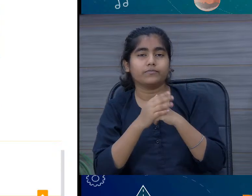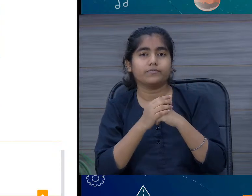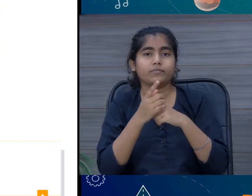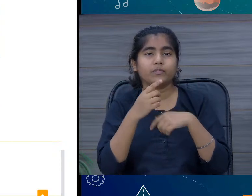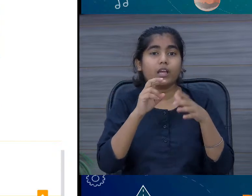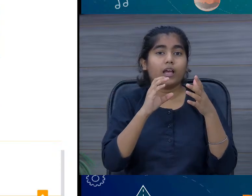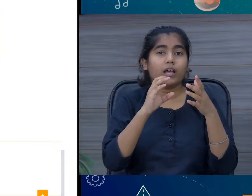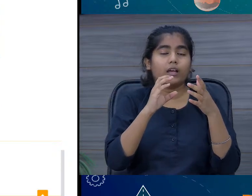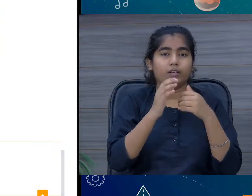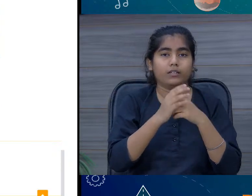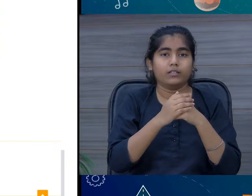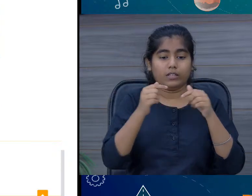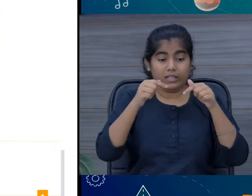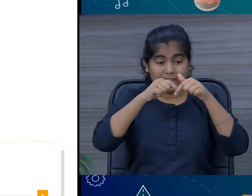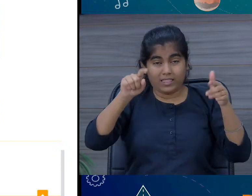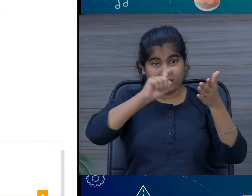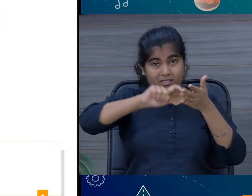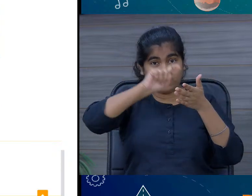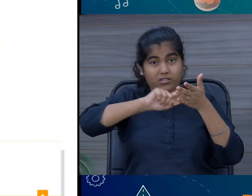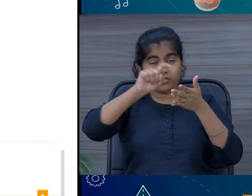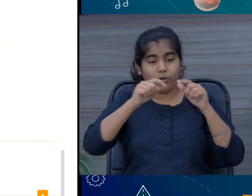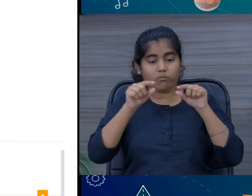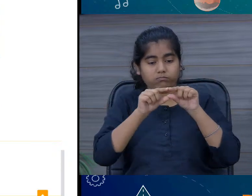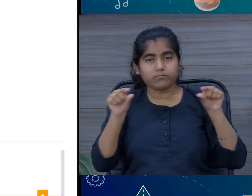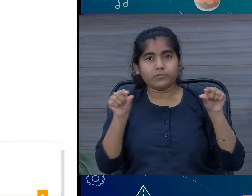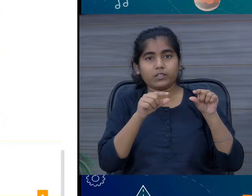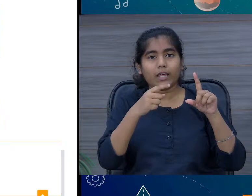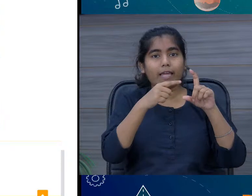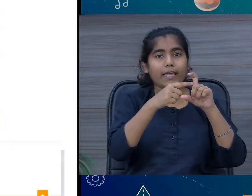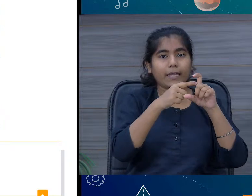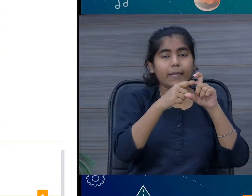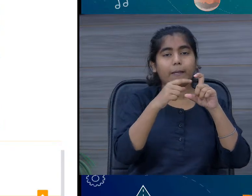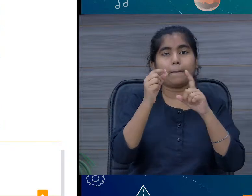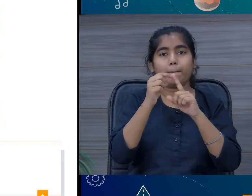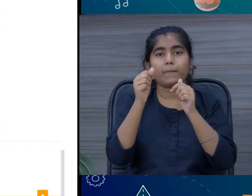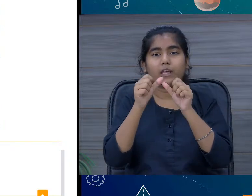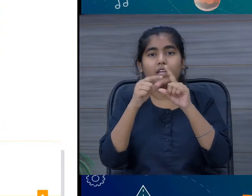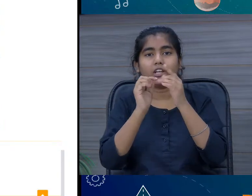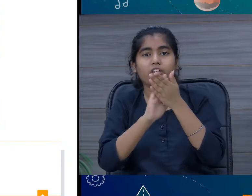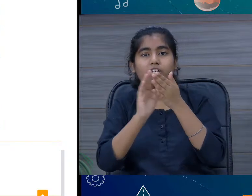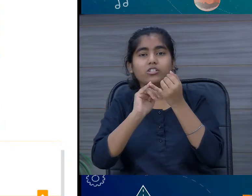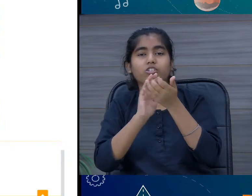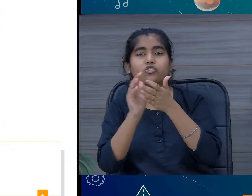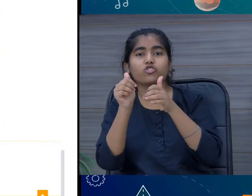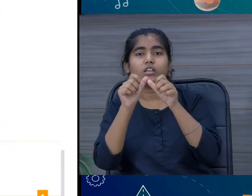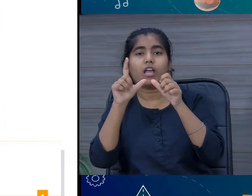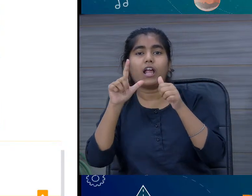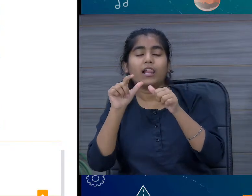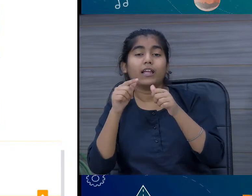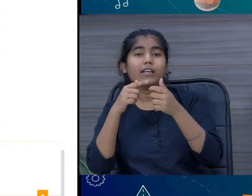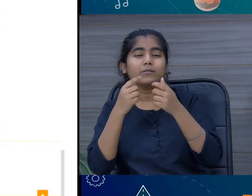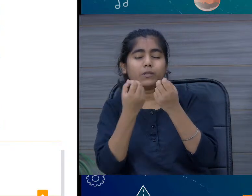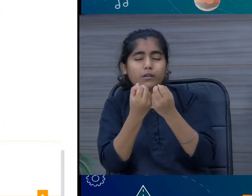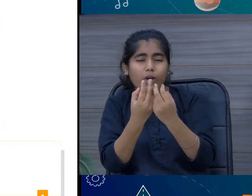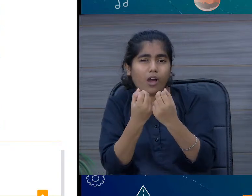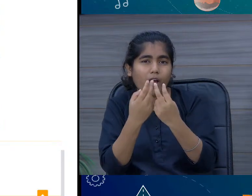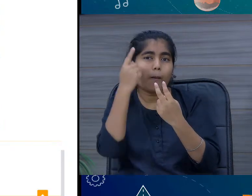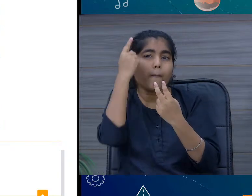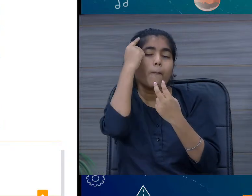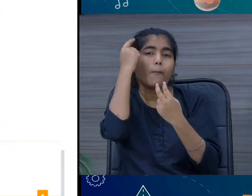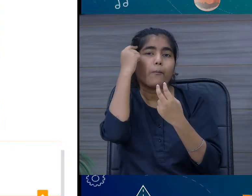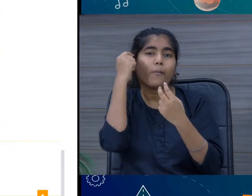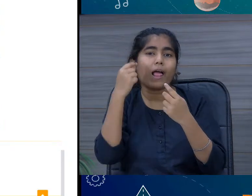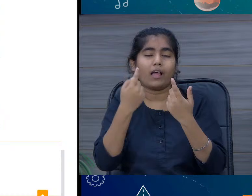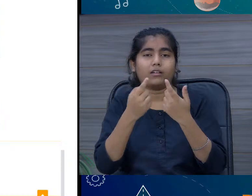नीचे के स्क्रॉल डाउन में आपको दिखेगा ई पाठशाला को यहाँ पे हमने ब्लैक रेक्टेंगल से हाईलाइट किया है। ठीक